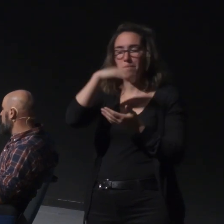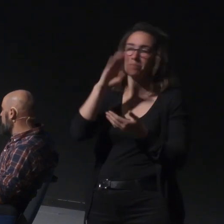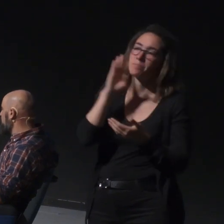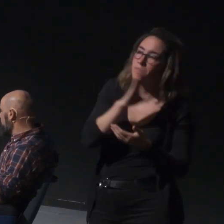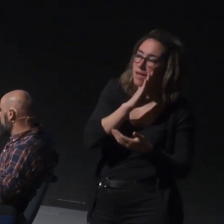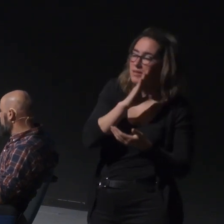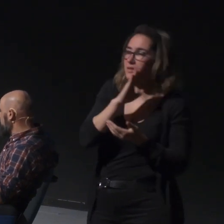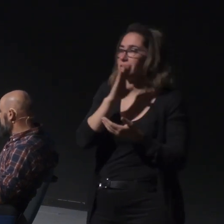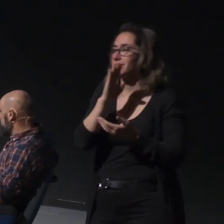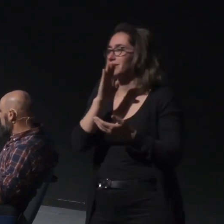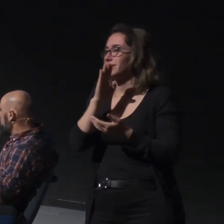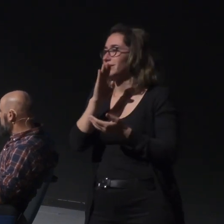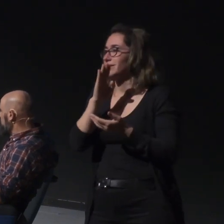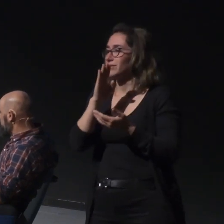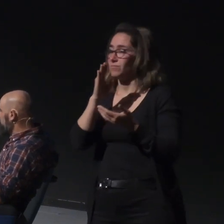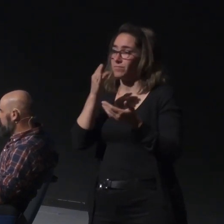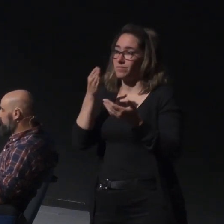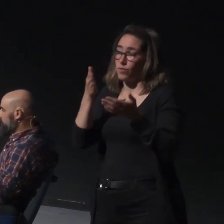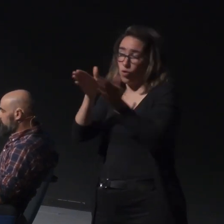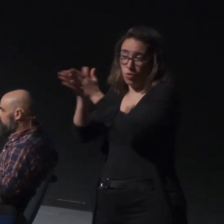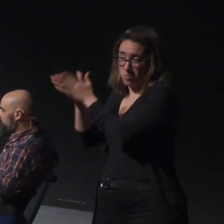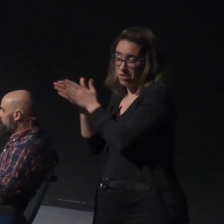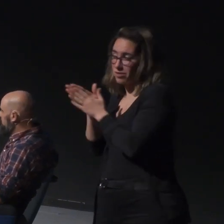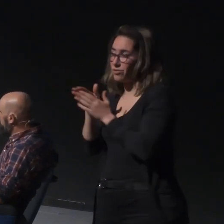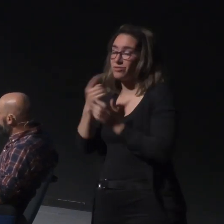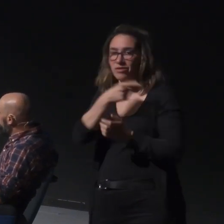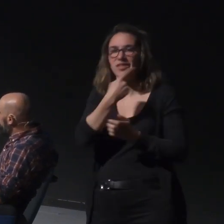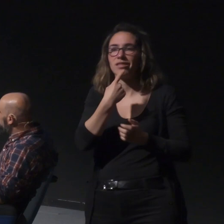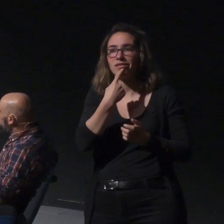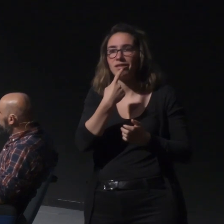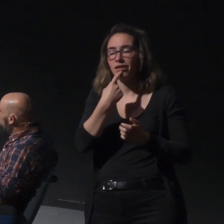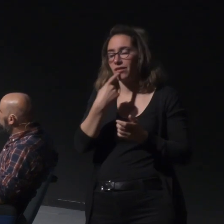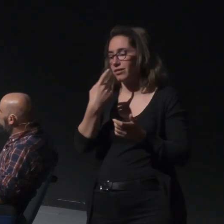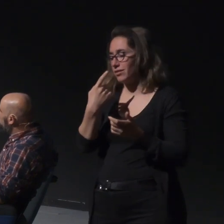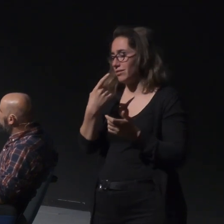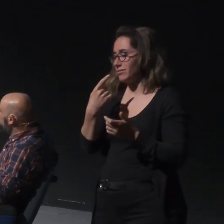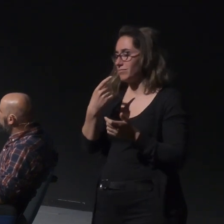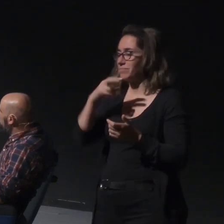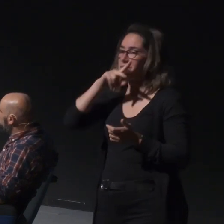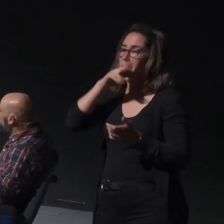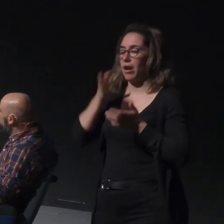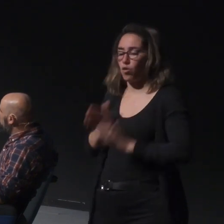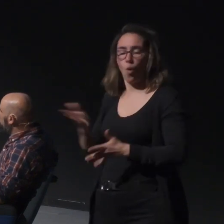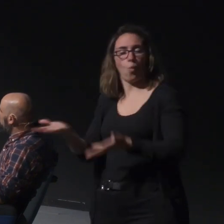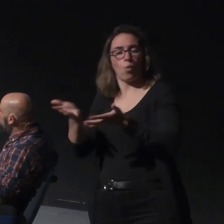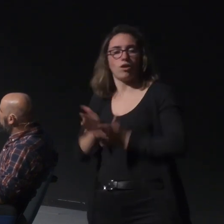amas de los compañeros de la guerra de tus sí, hijos, sí. ¿No? Que, sí, sí. Que se quitan el dodo y hablan tres idiomas, ¿no?